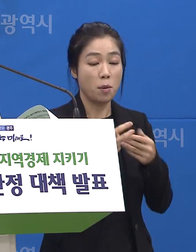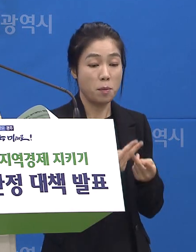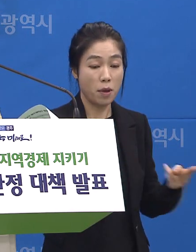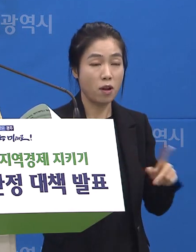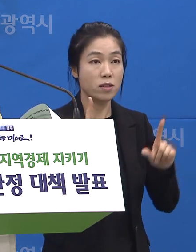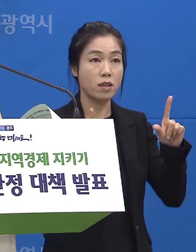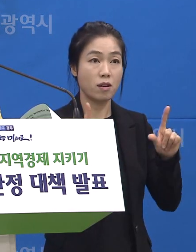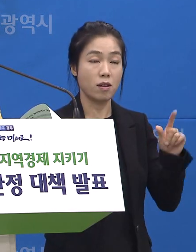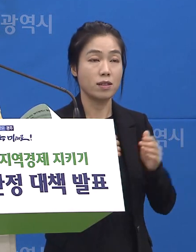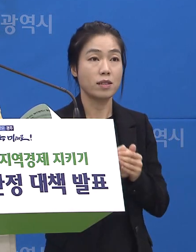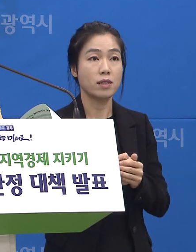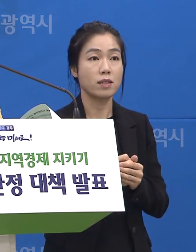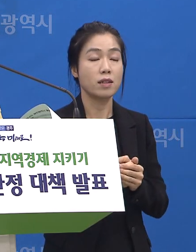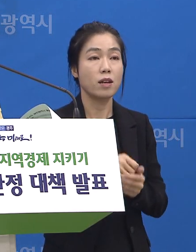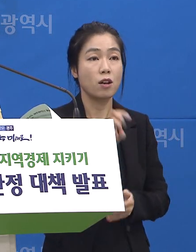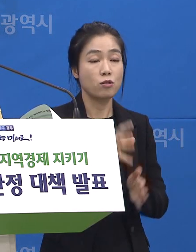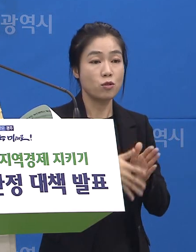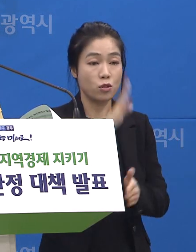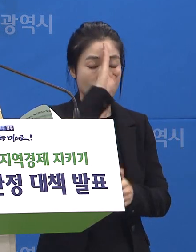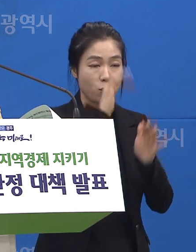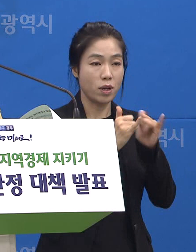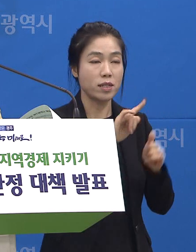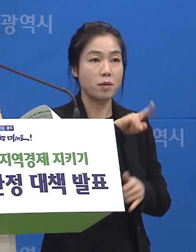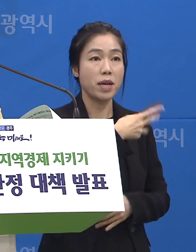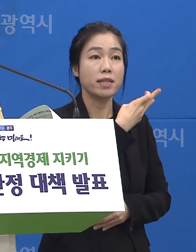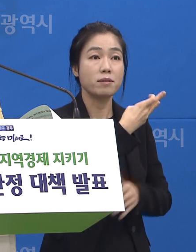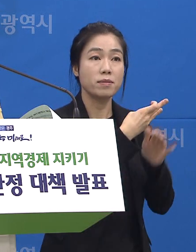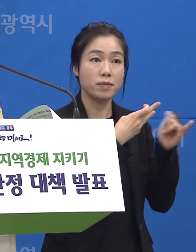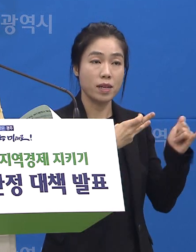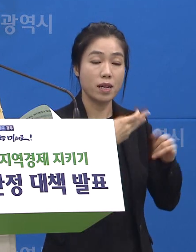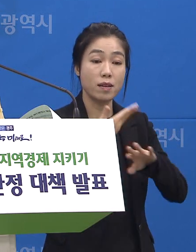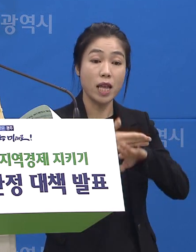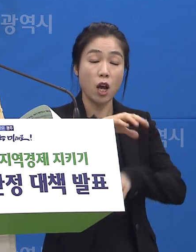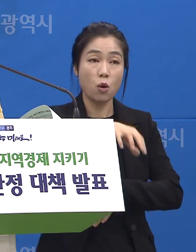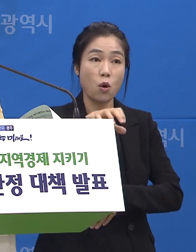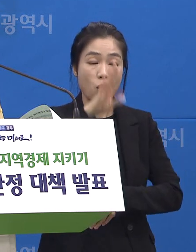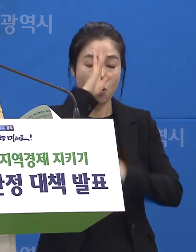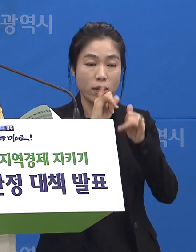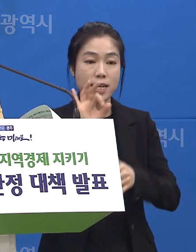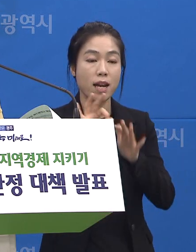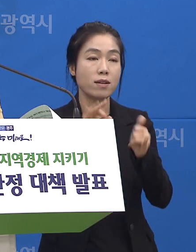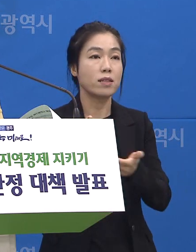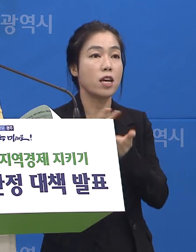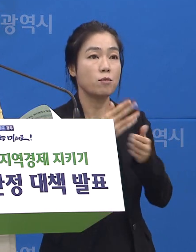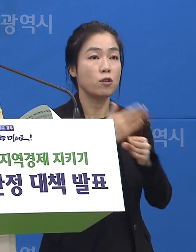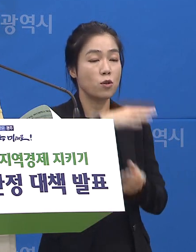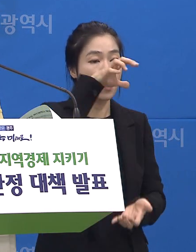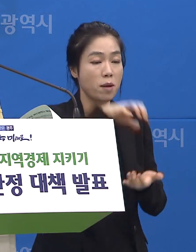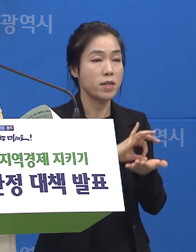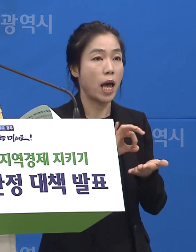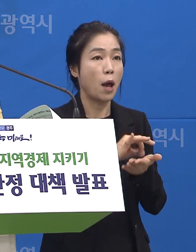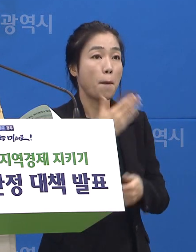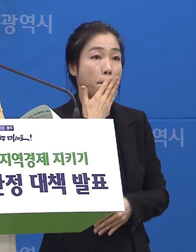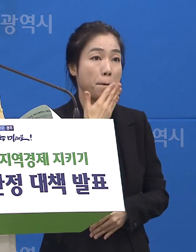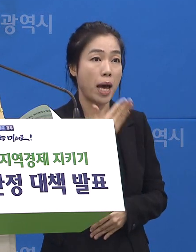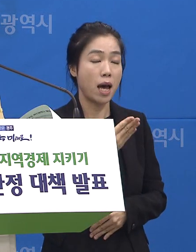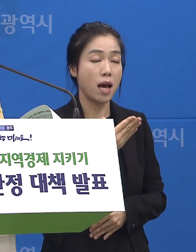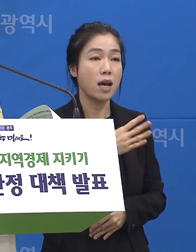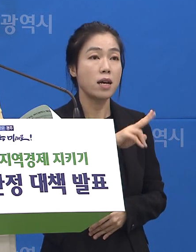현황입니다. 광주시 환자 113명, 타시도 환자 10명 입원하고 있어서 총 가용 병상